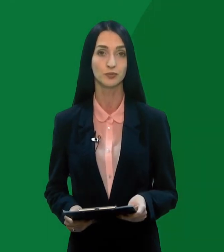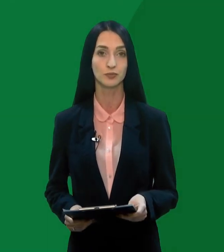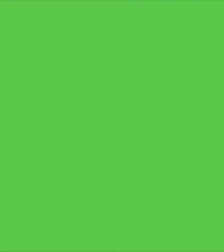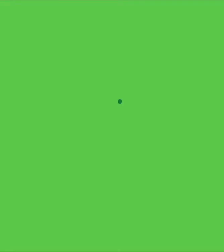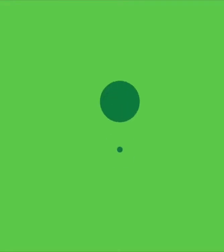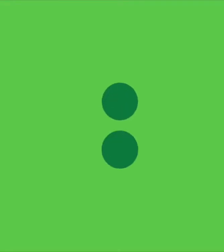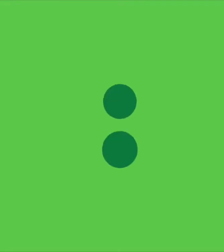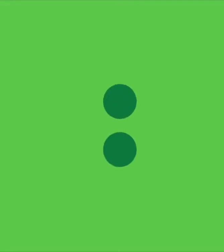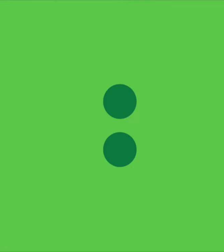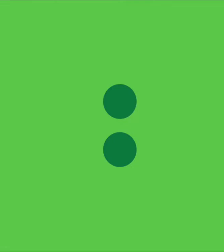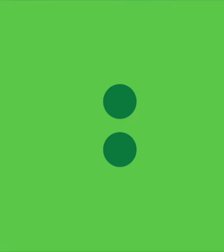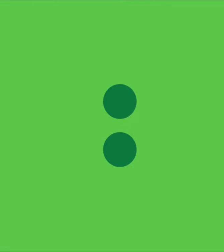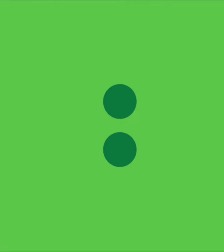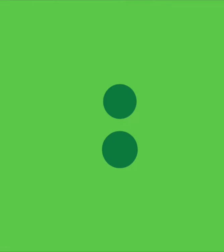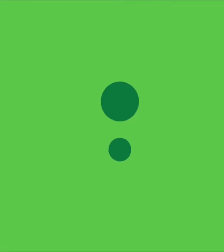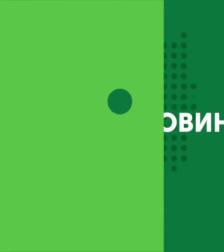Максименко.